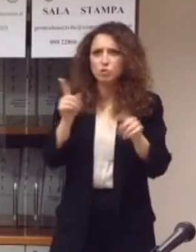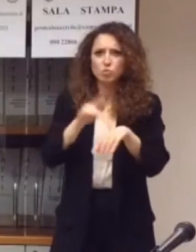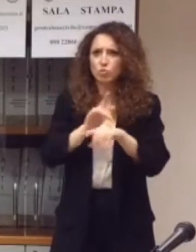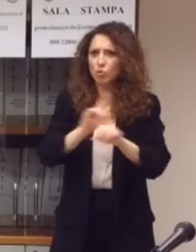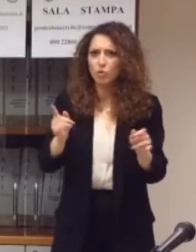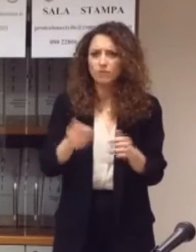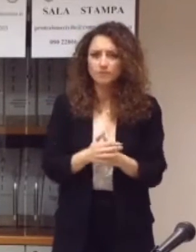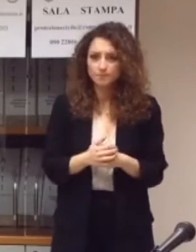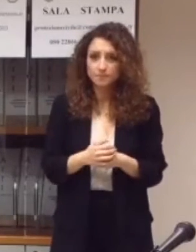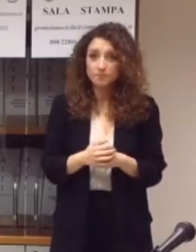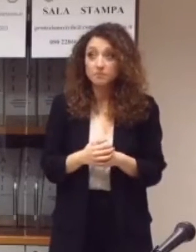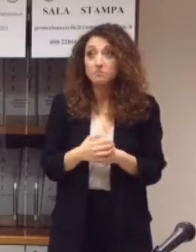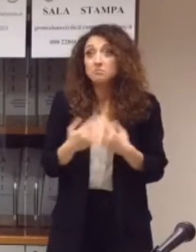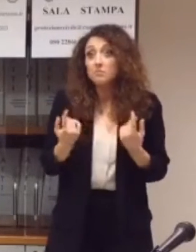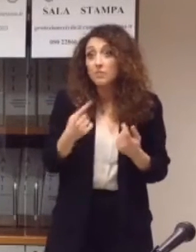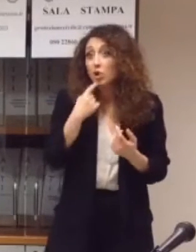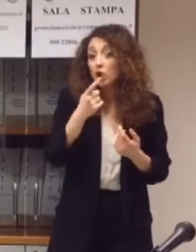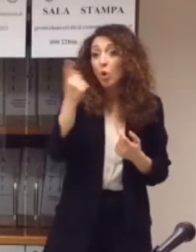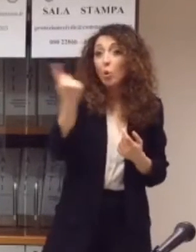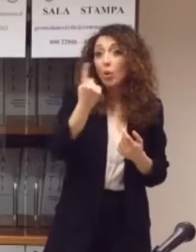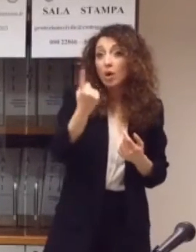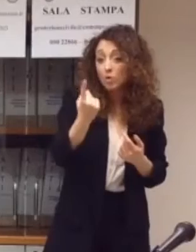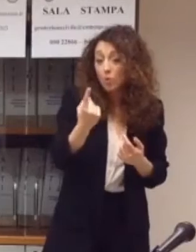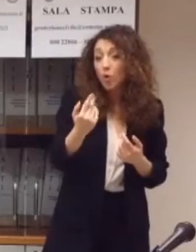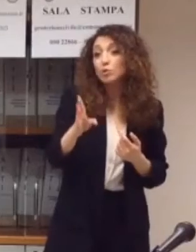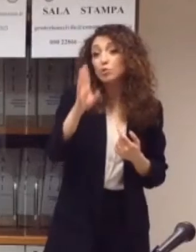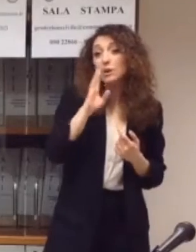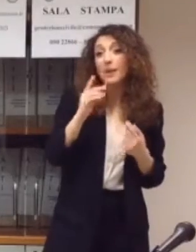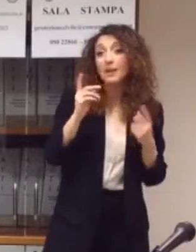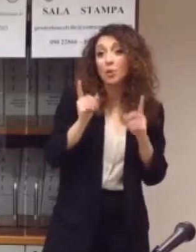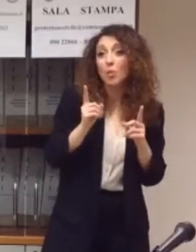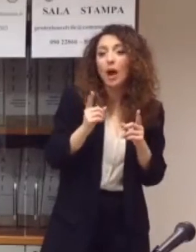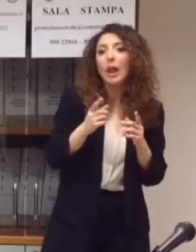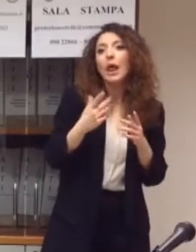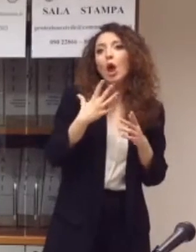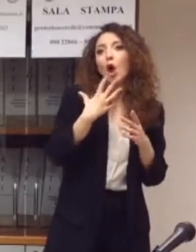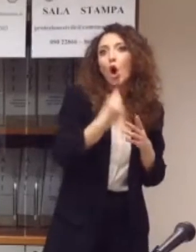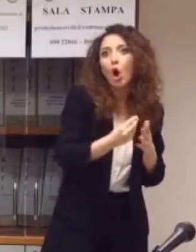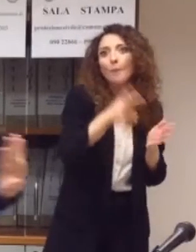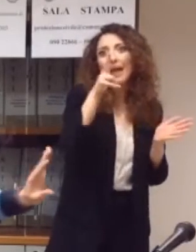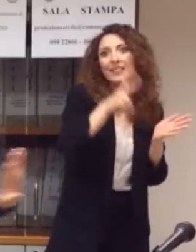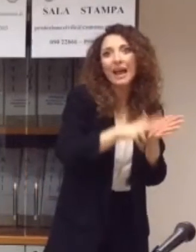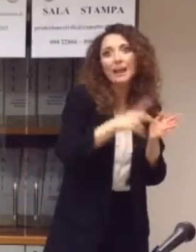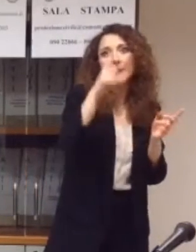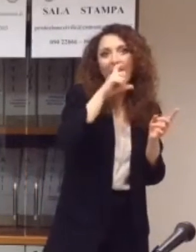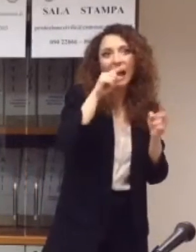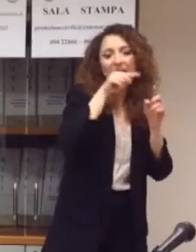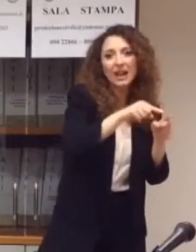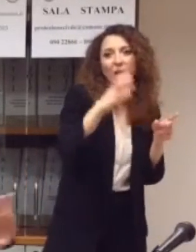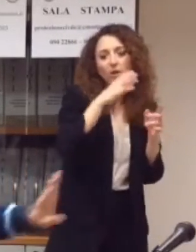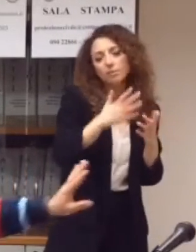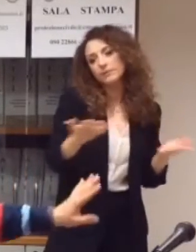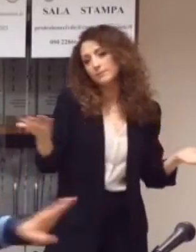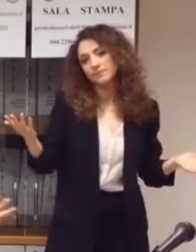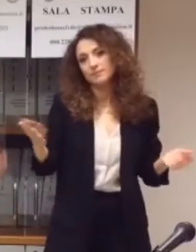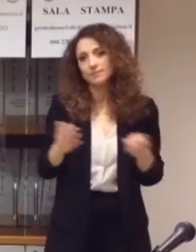sciacallo, sempre uno di quegli sciacalli che ci suggeriva di copiare le delibere del comune di Catania, che lì oggi sono usciti tipo